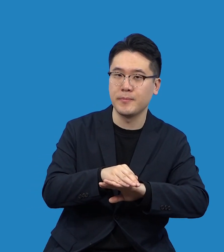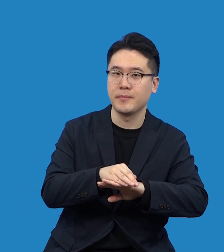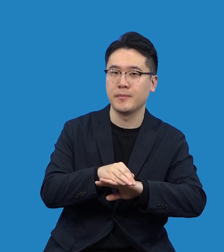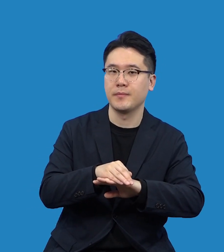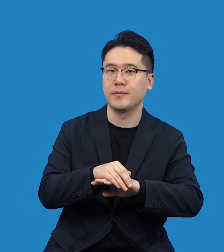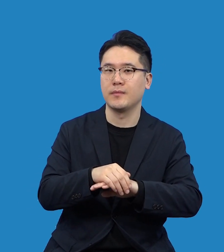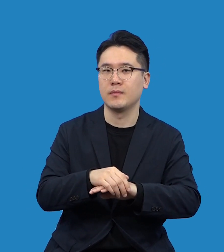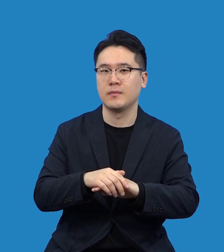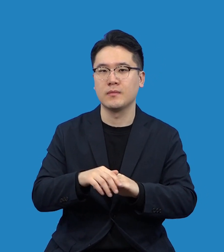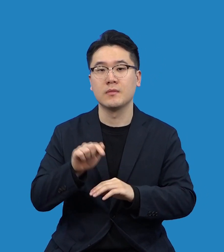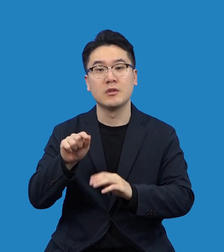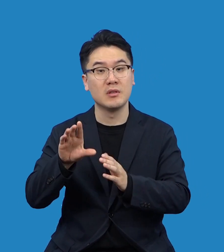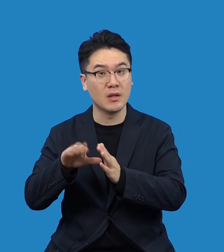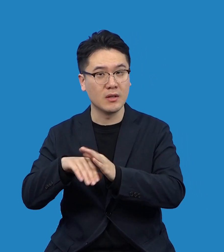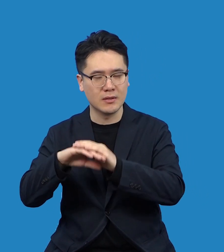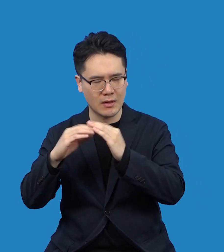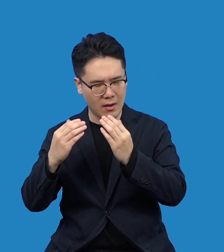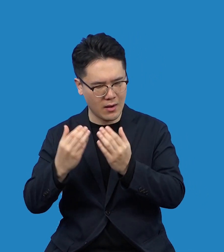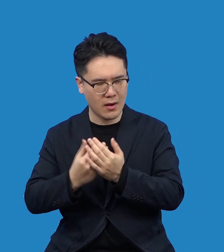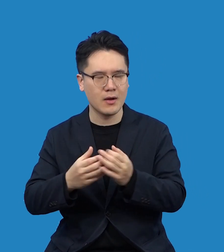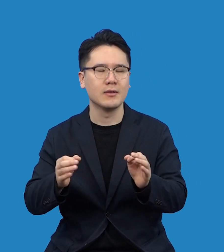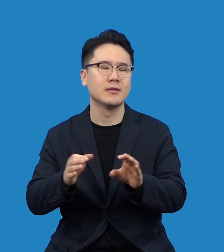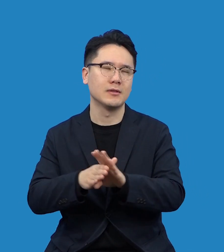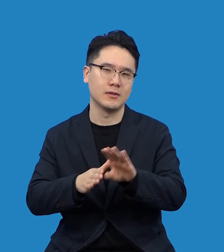그때가 되면 다 지나갑니다.